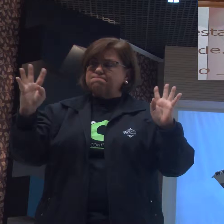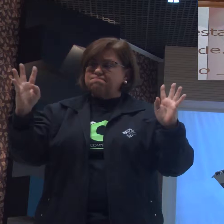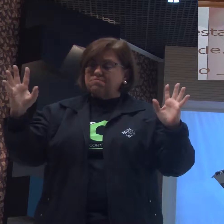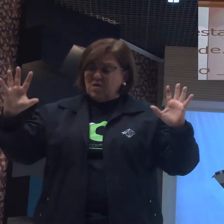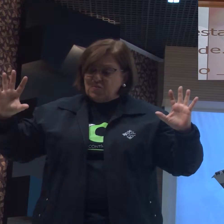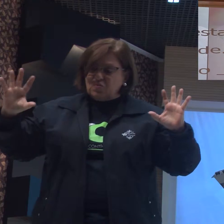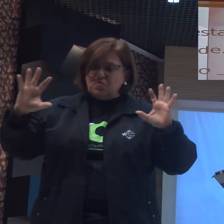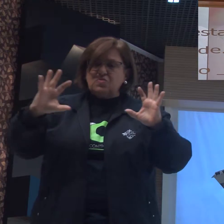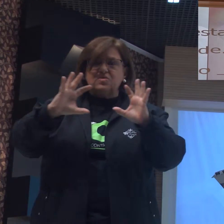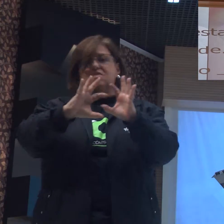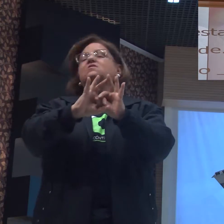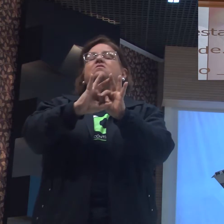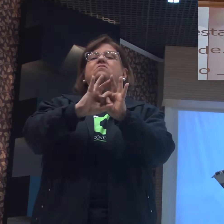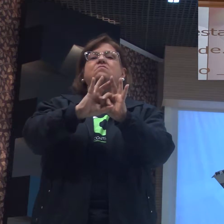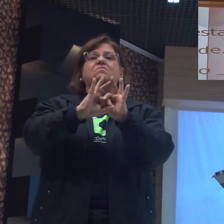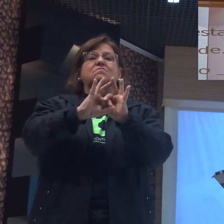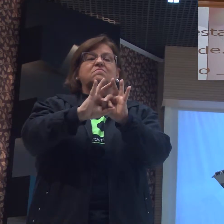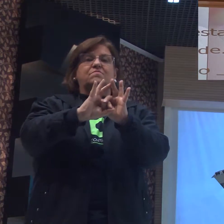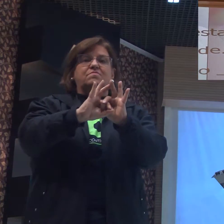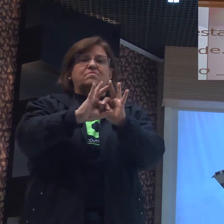não se uniram